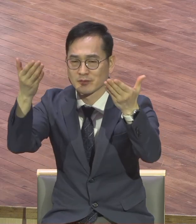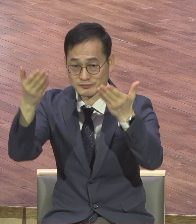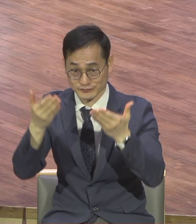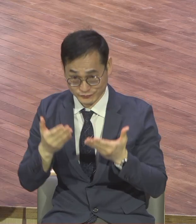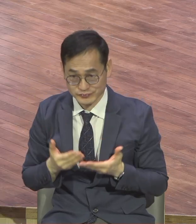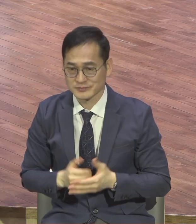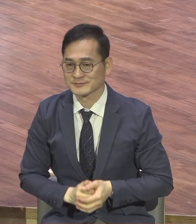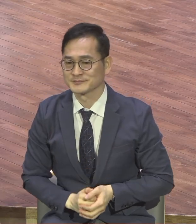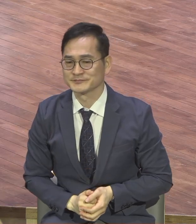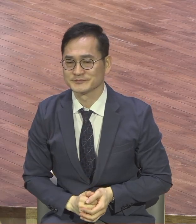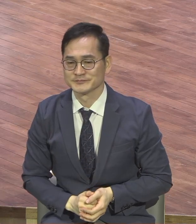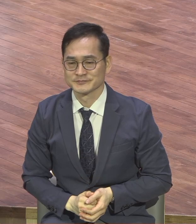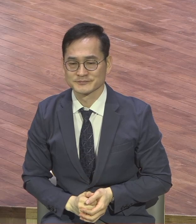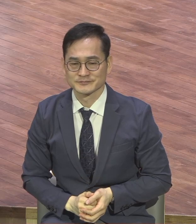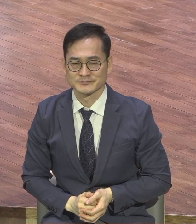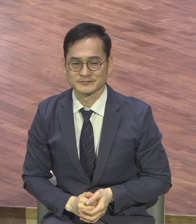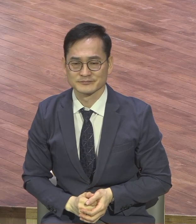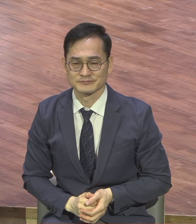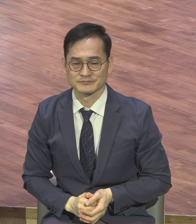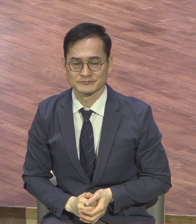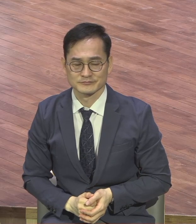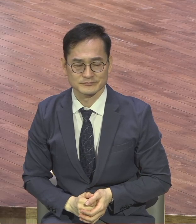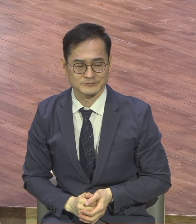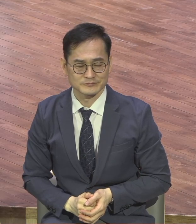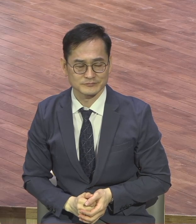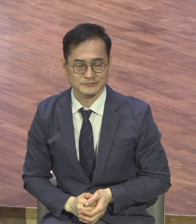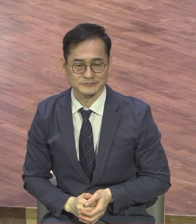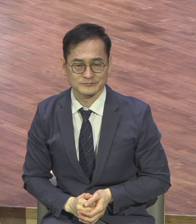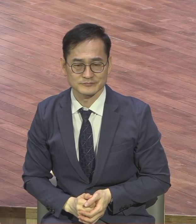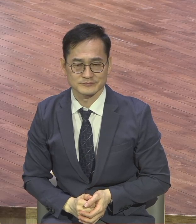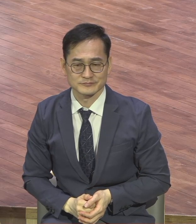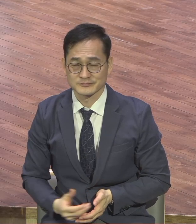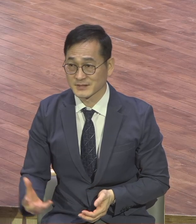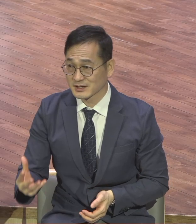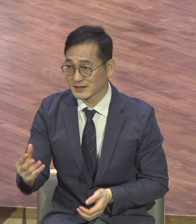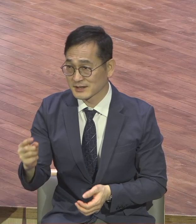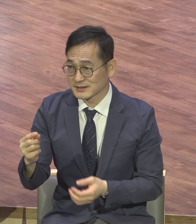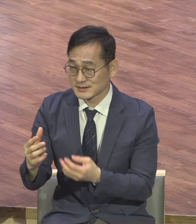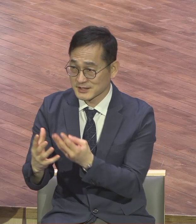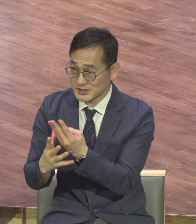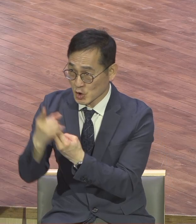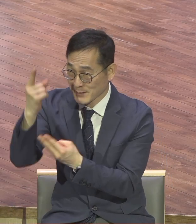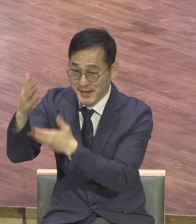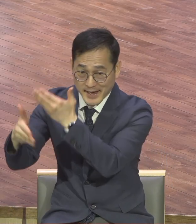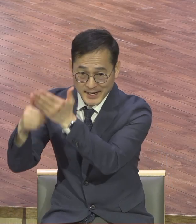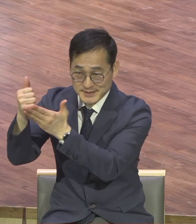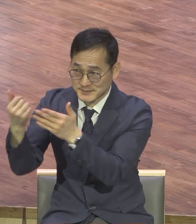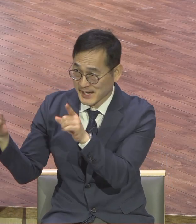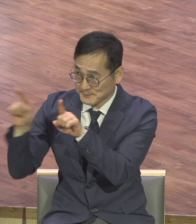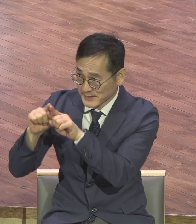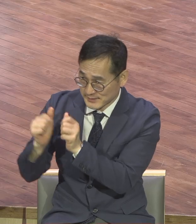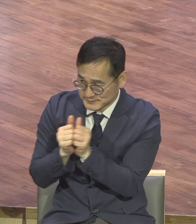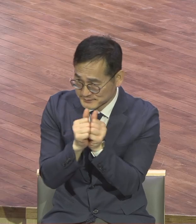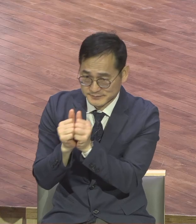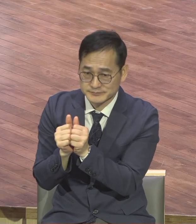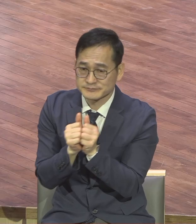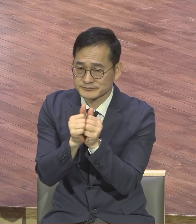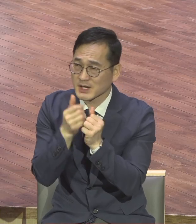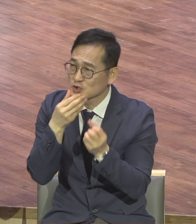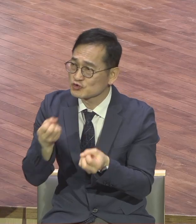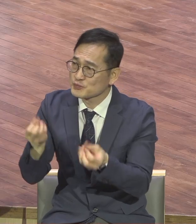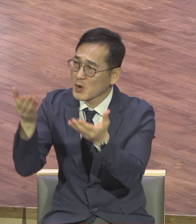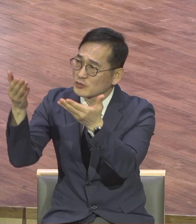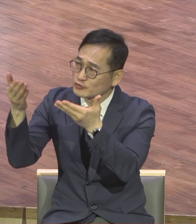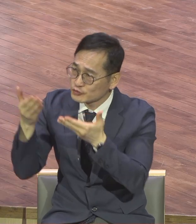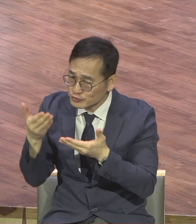이렇게 되면 자연스럽게 성삼위 하나님이 함께 하시고 보좌와의 축 응답이 내게 임하게 되니까